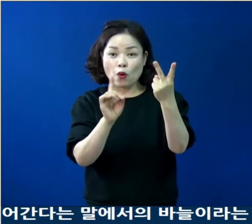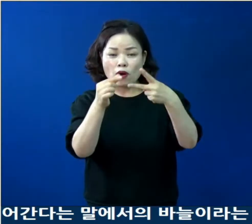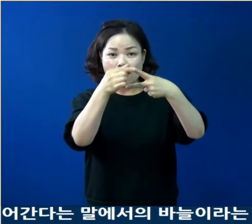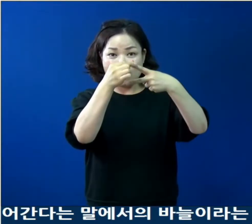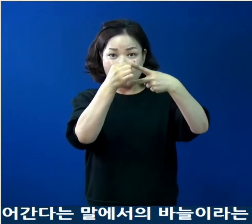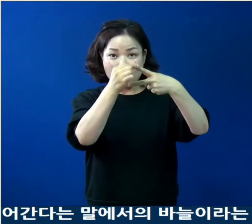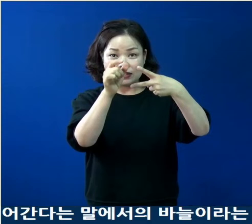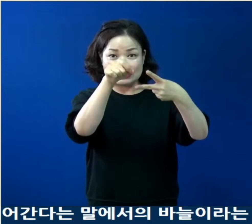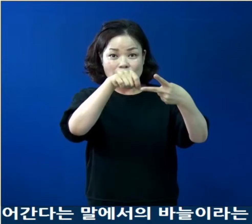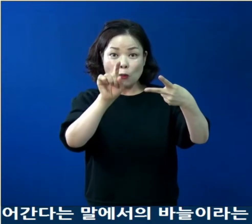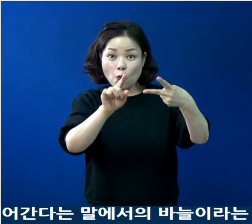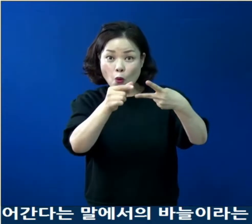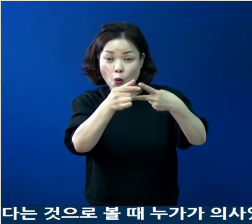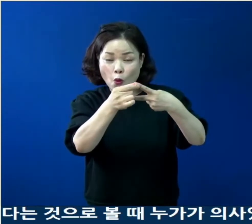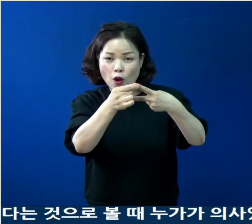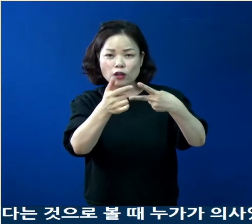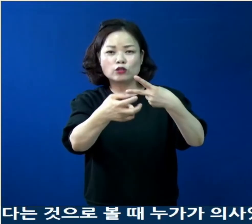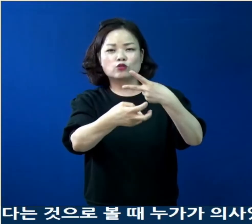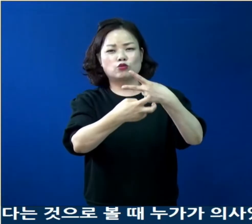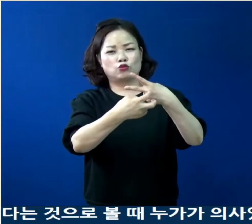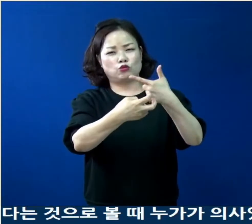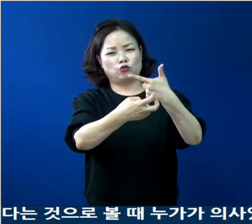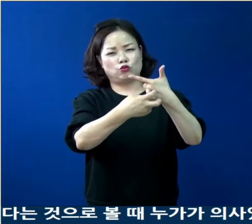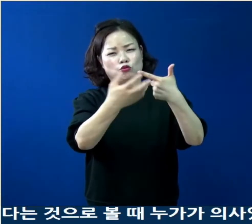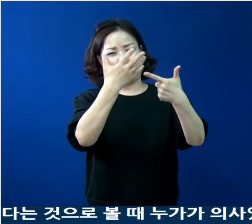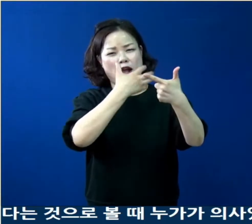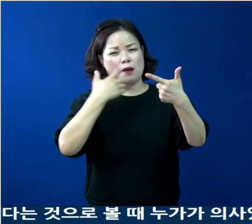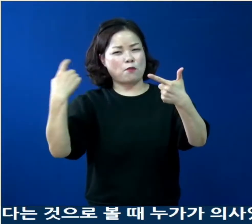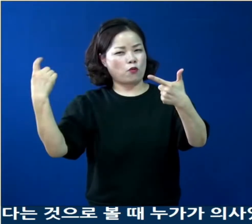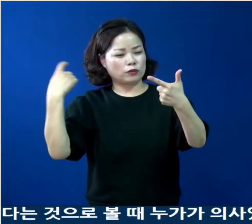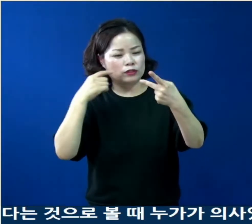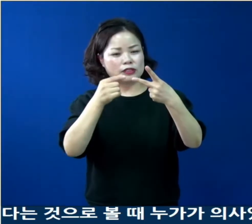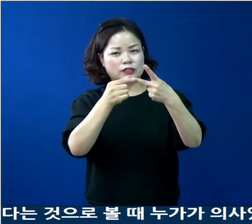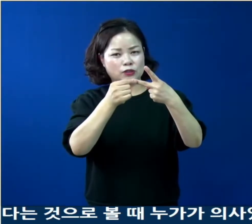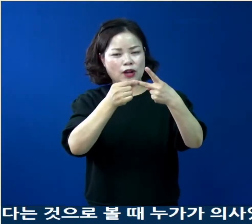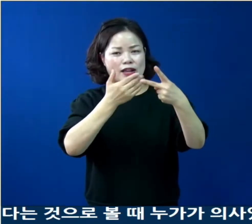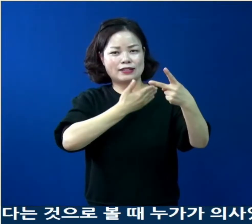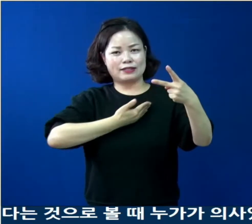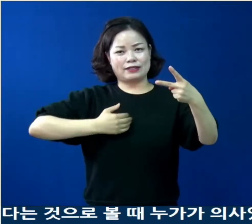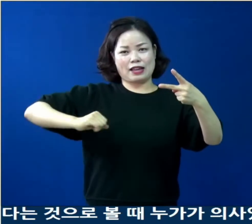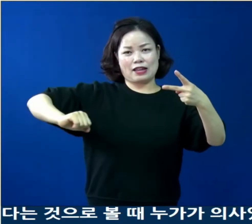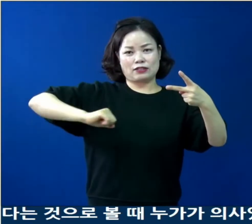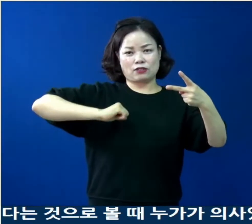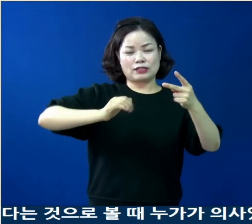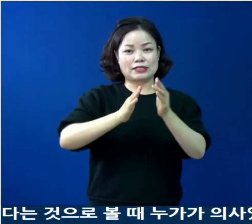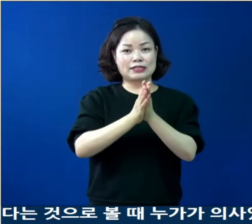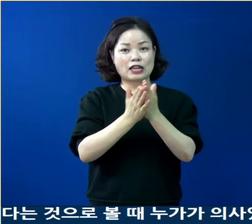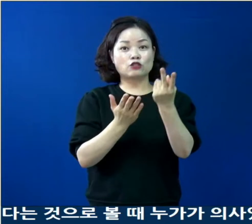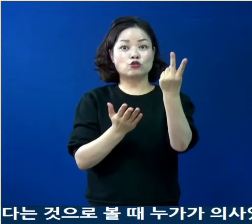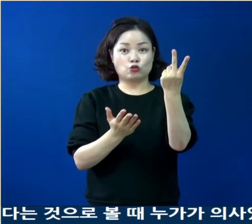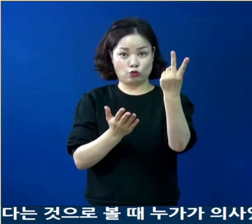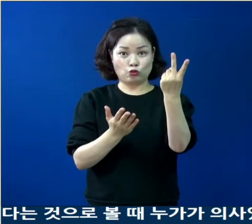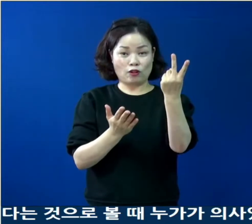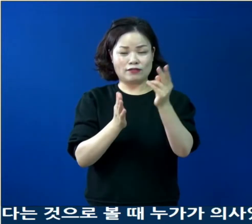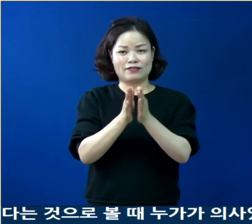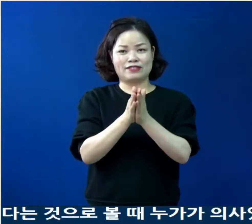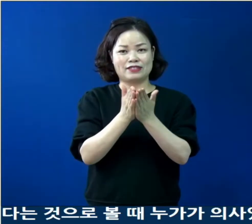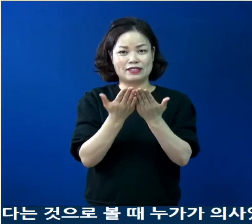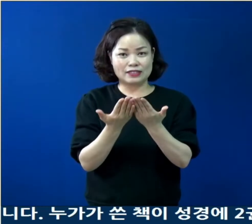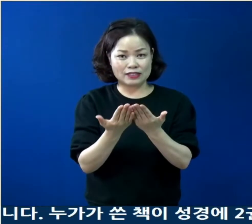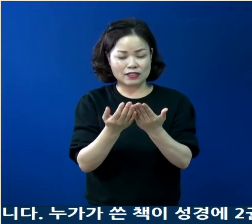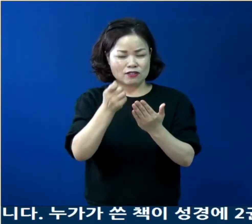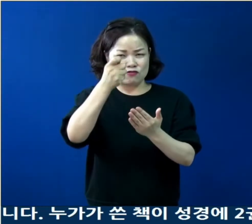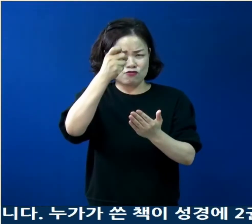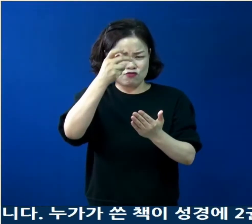뭐와 뭐였습니까? 누가복음과 사도행전. 이 책은 비록 2권이지만